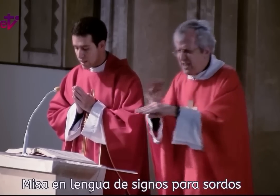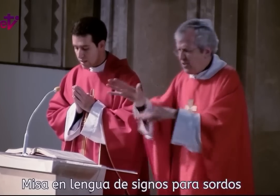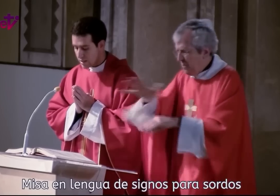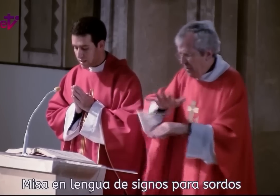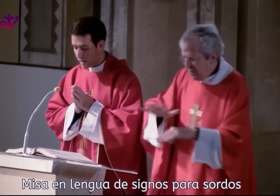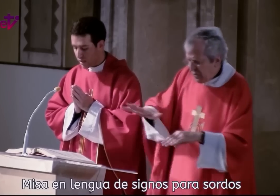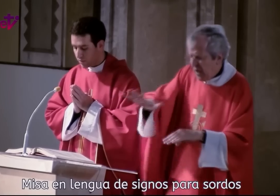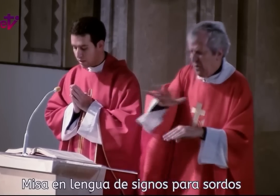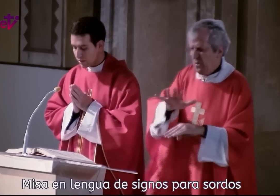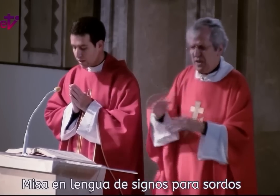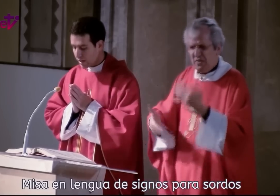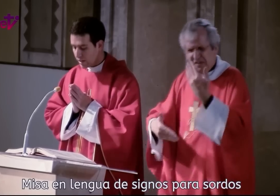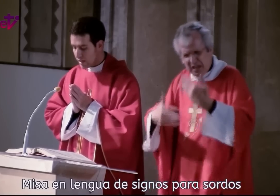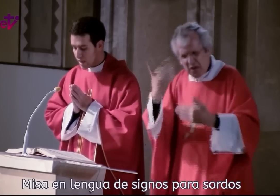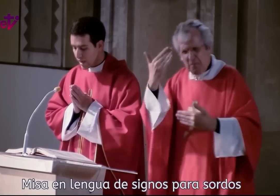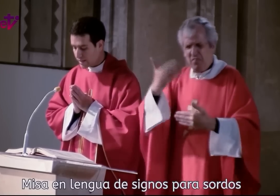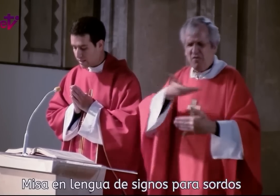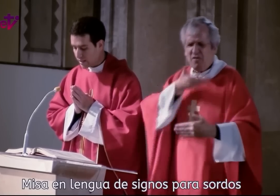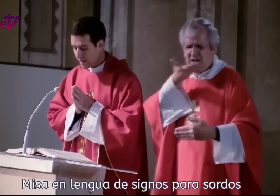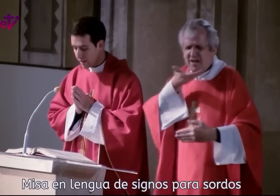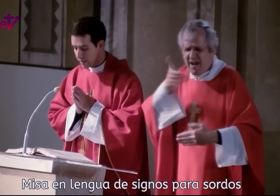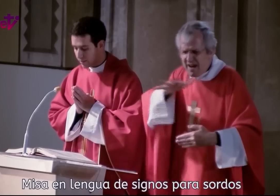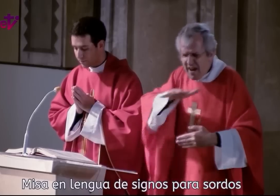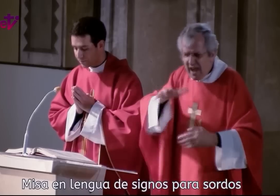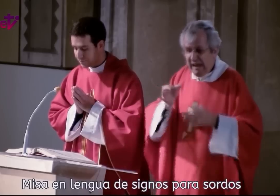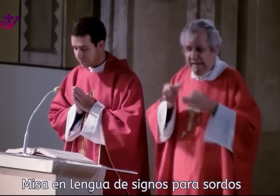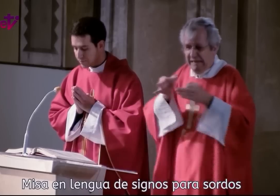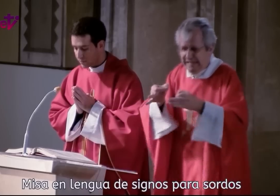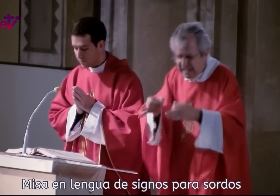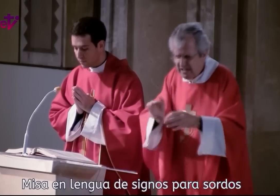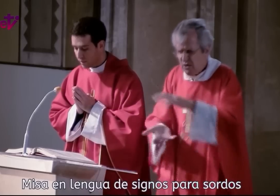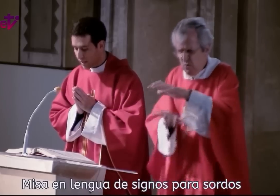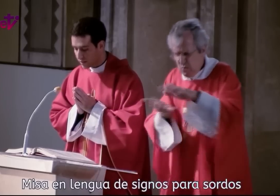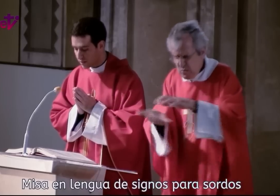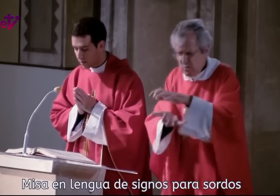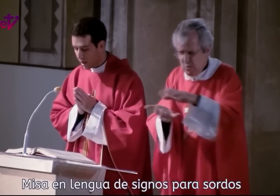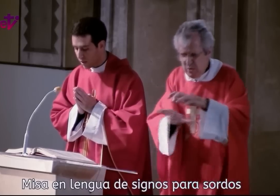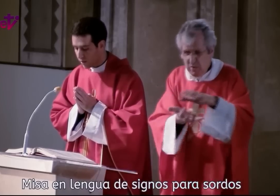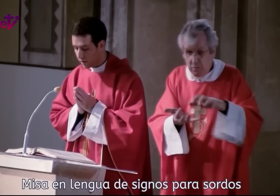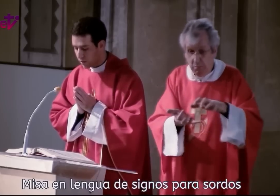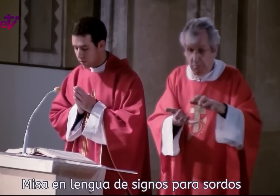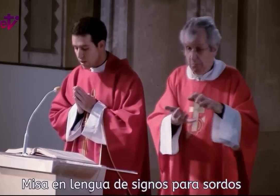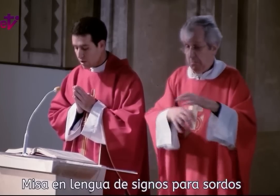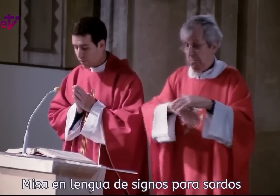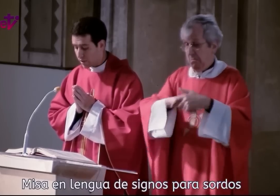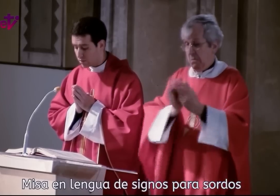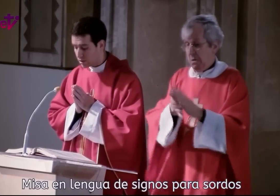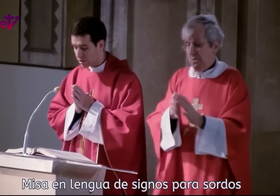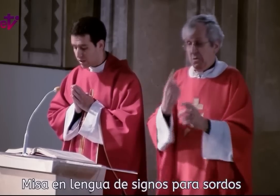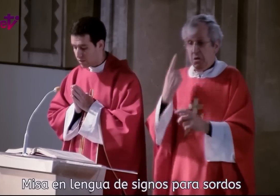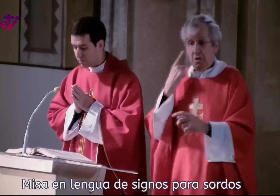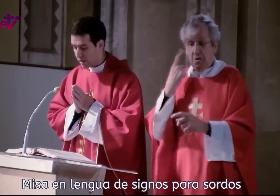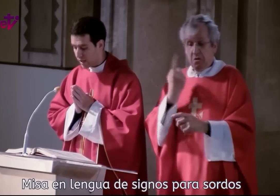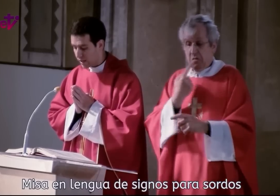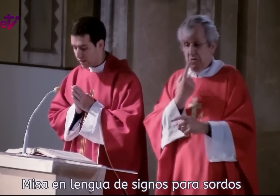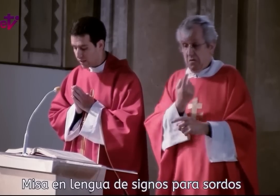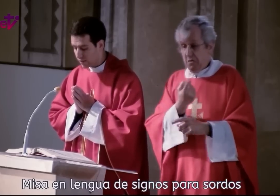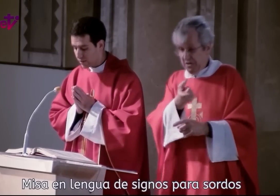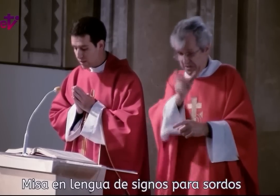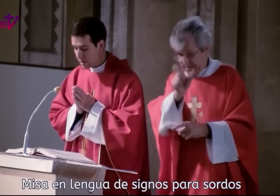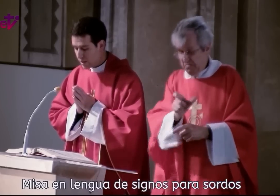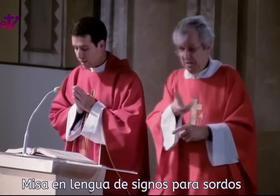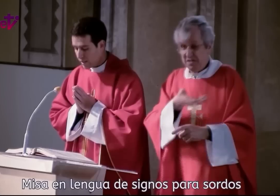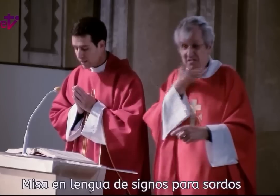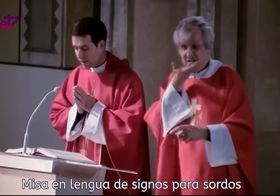Judea desde que comenzó en Galilea hasta llegar aquí. Pilato, al oírlo, preguntó si el hombre era